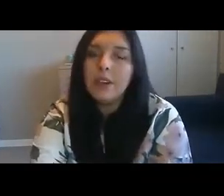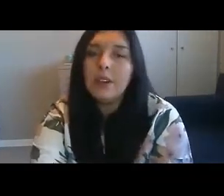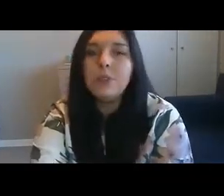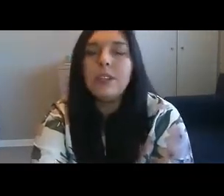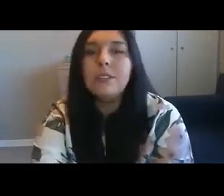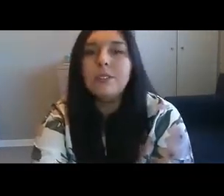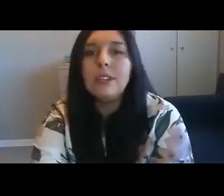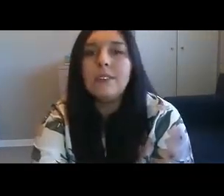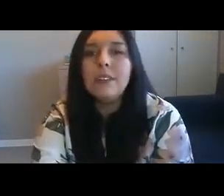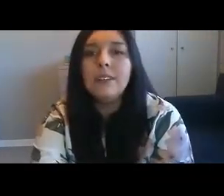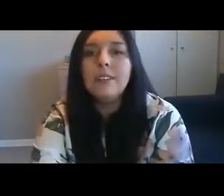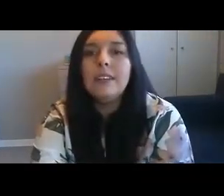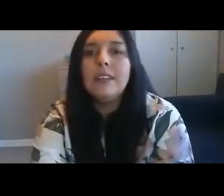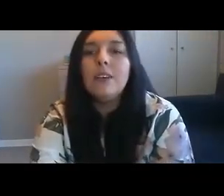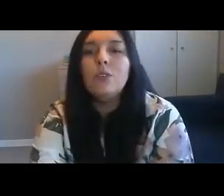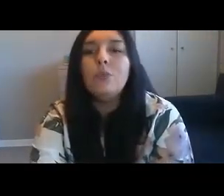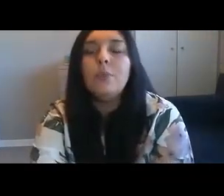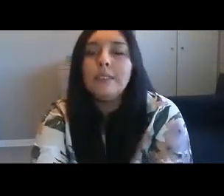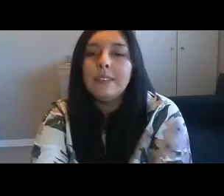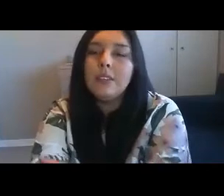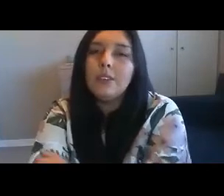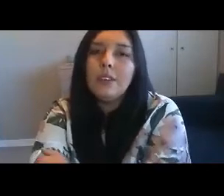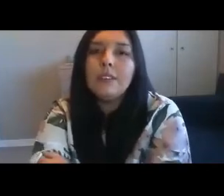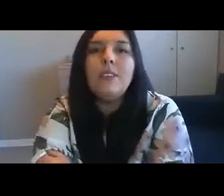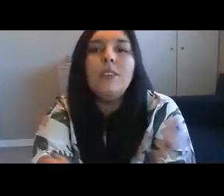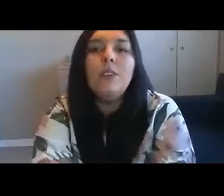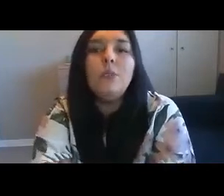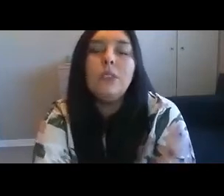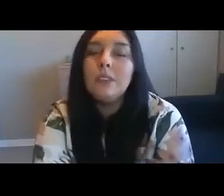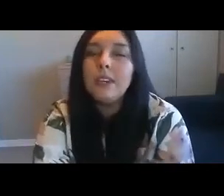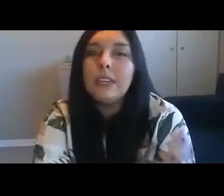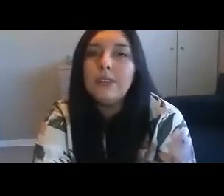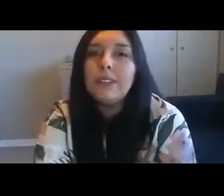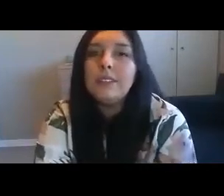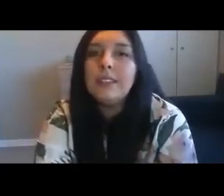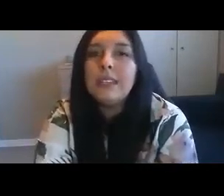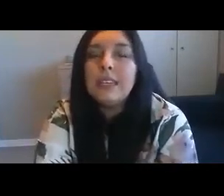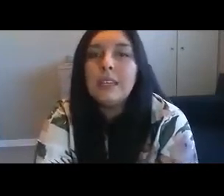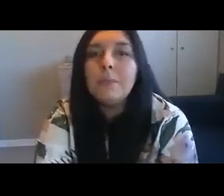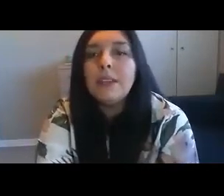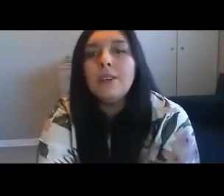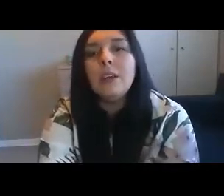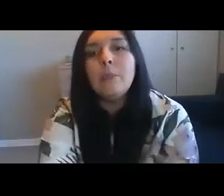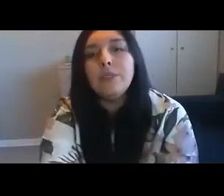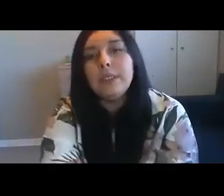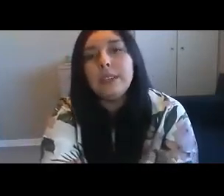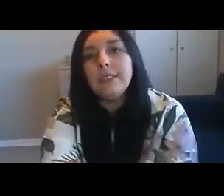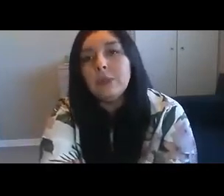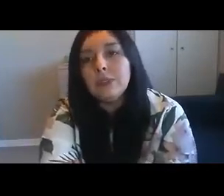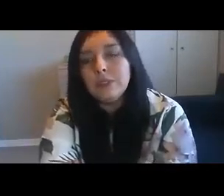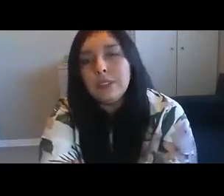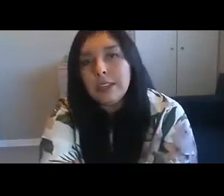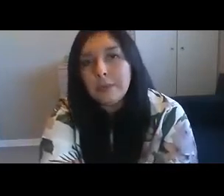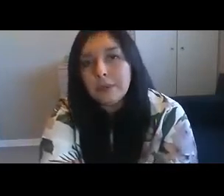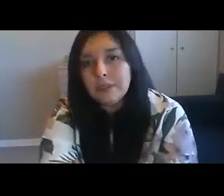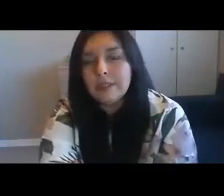tema de los ajustes razonables, cumplir, ¿cierto?, con el sello inclusivo que la universidad tiene para con las personas en situación de discapacidad.